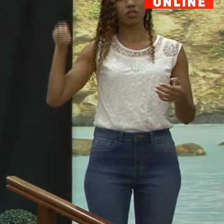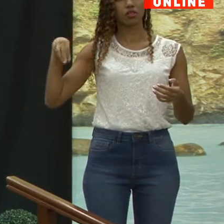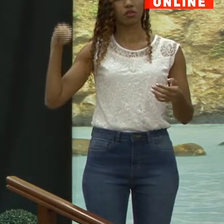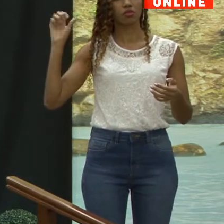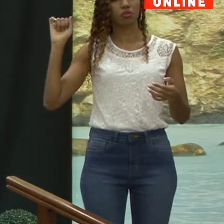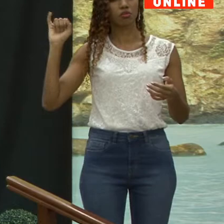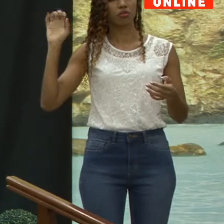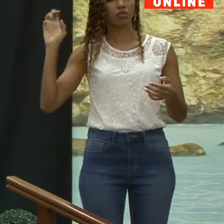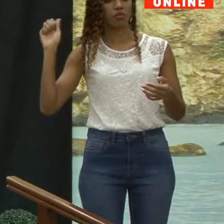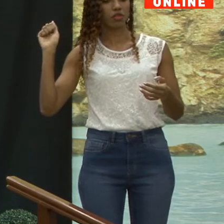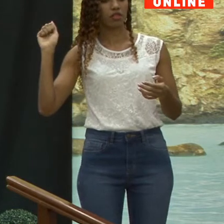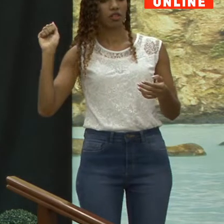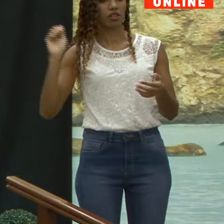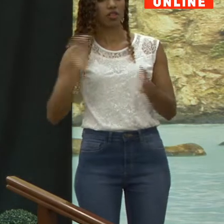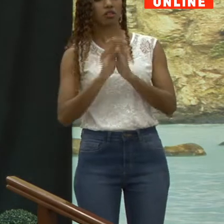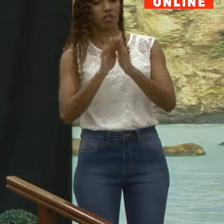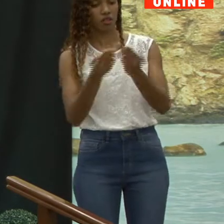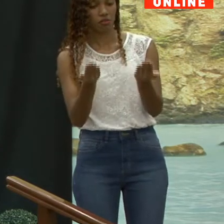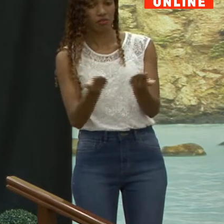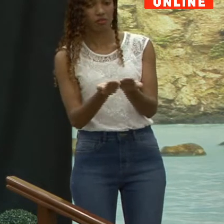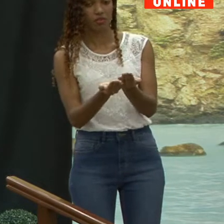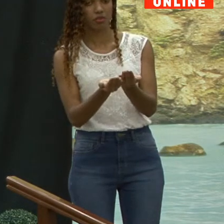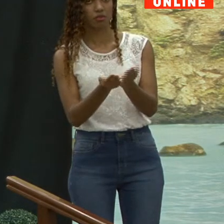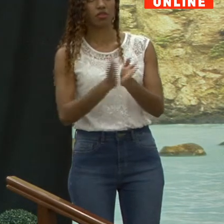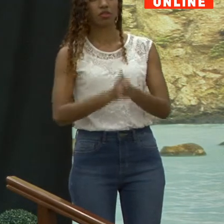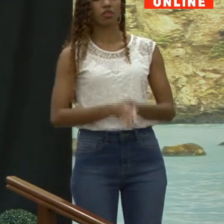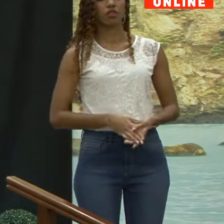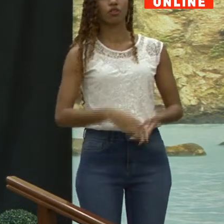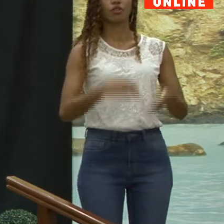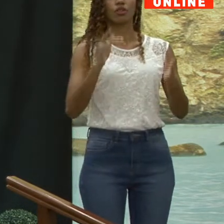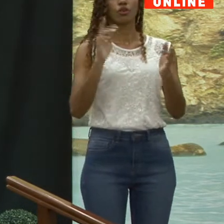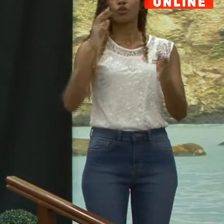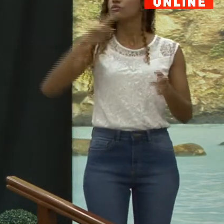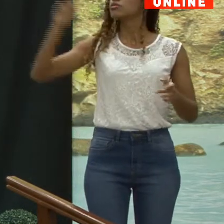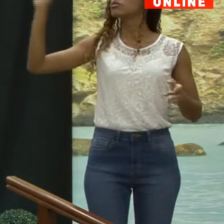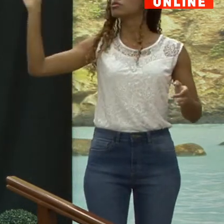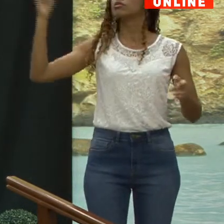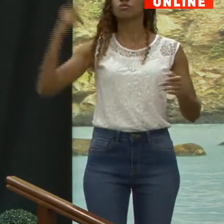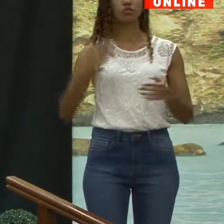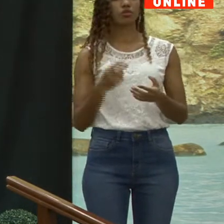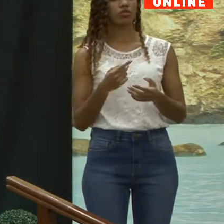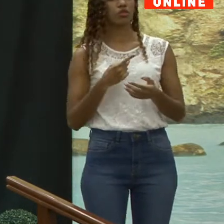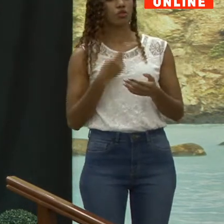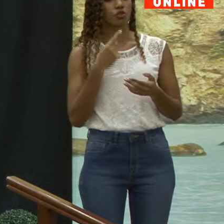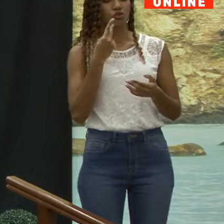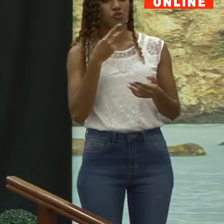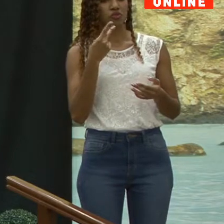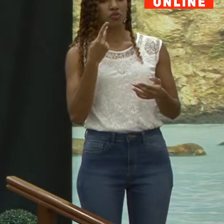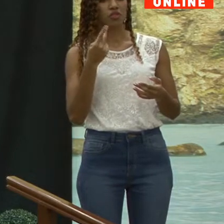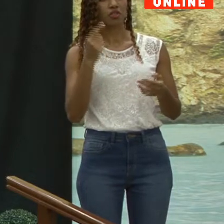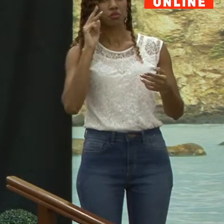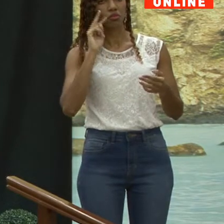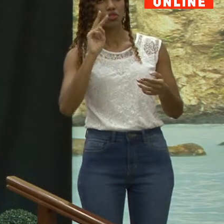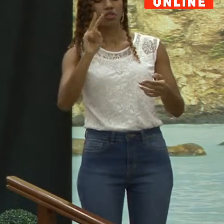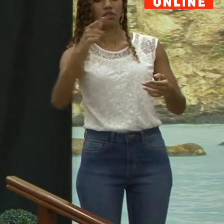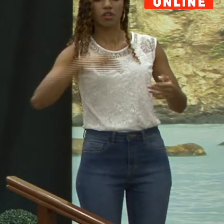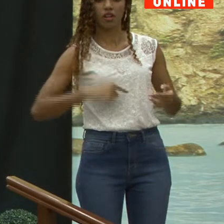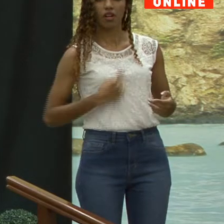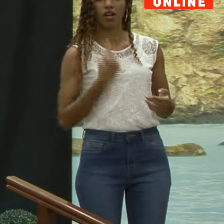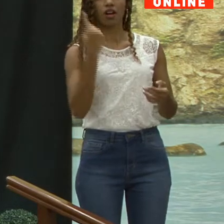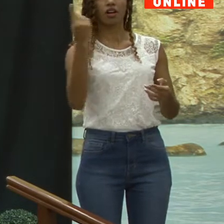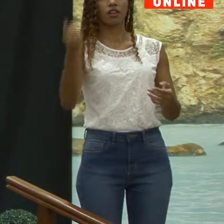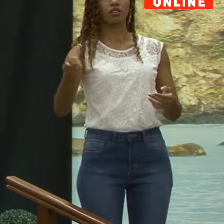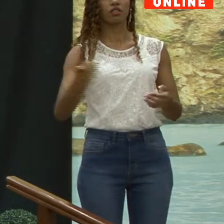manda enxergar além do que aquilo que estamos vendo, enxergar muito além. Então,